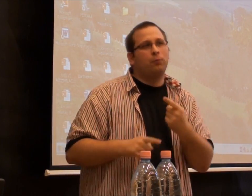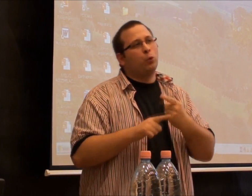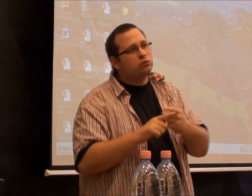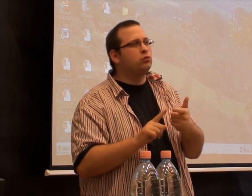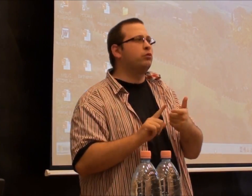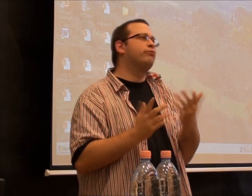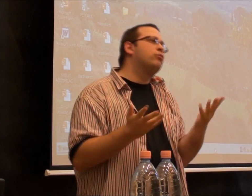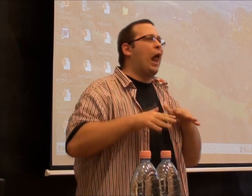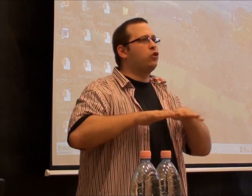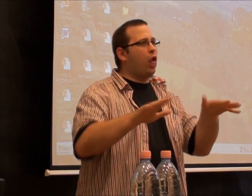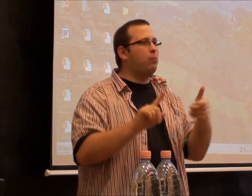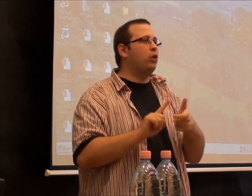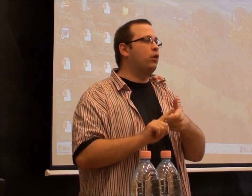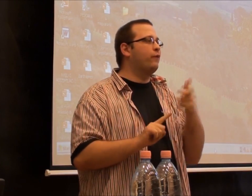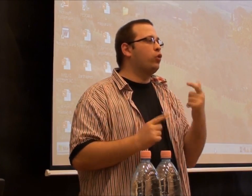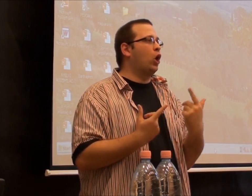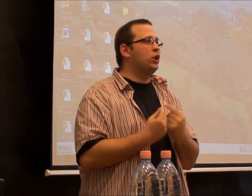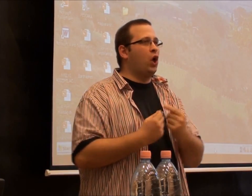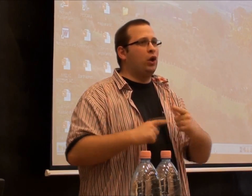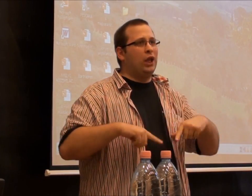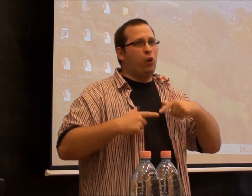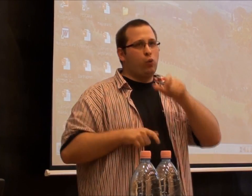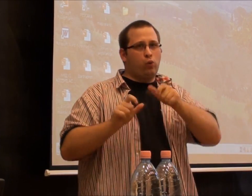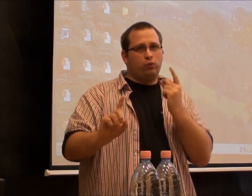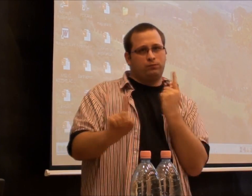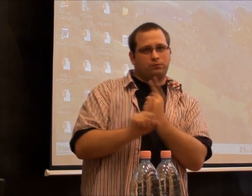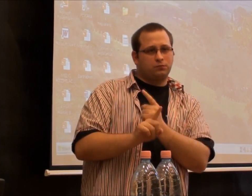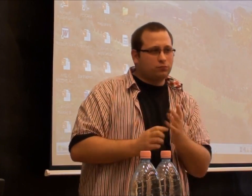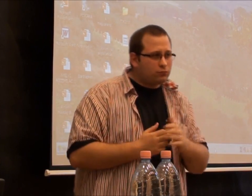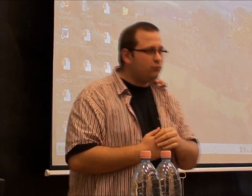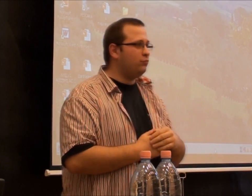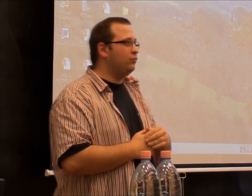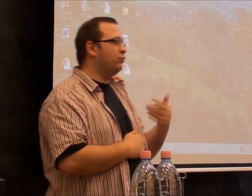viszonyulnak a siket emberekhez, vagy általában a fogyatékkal élő emberekhez.